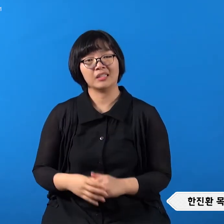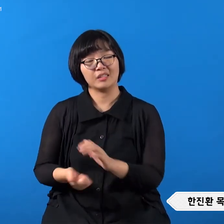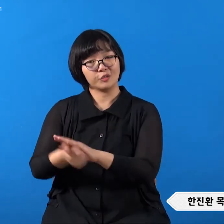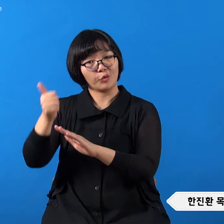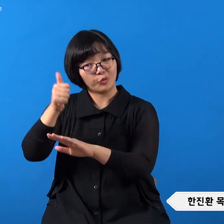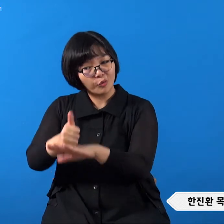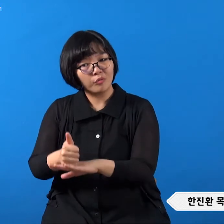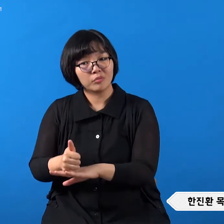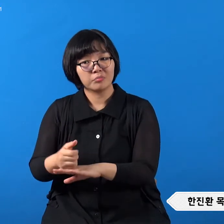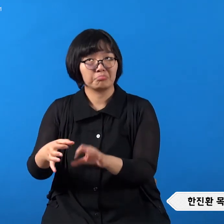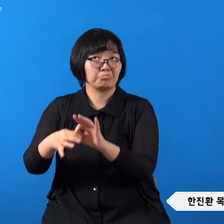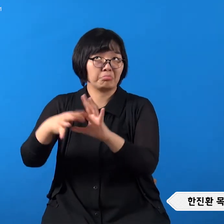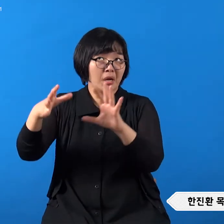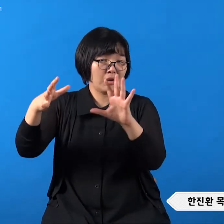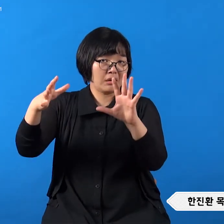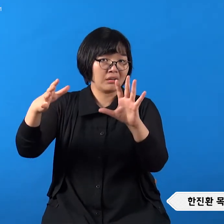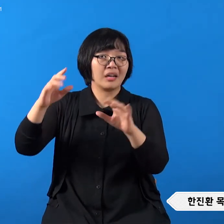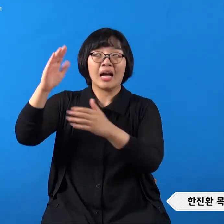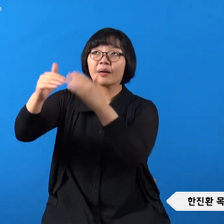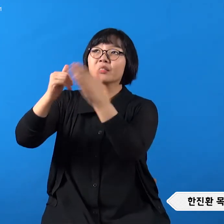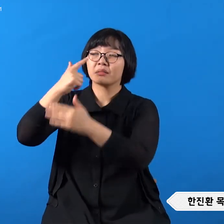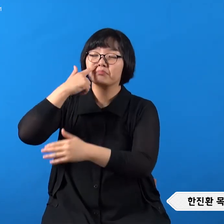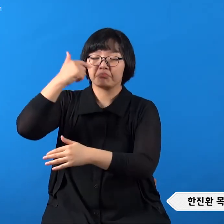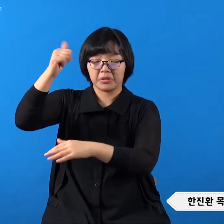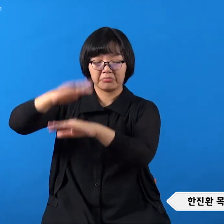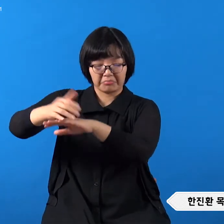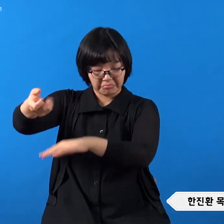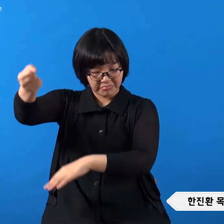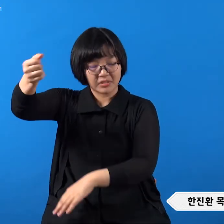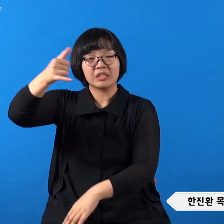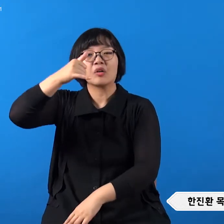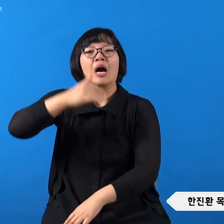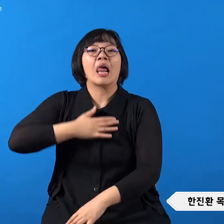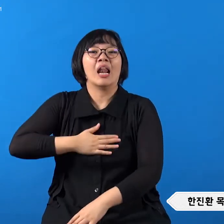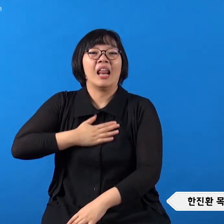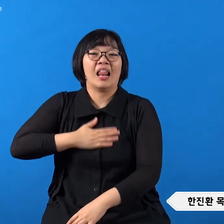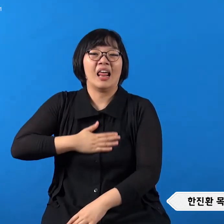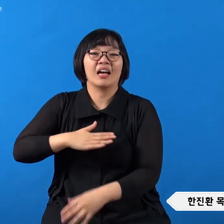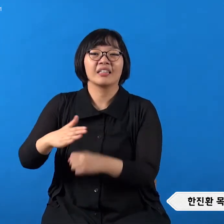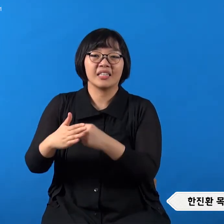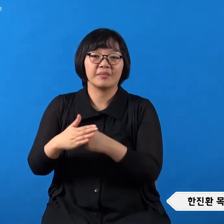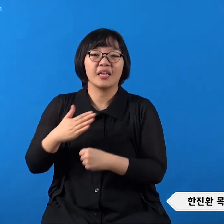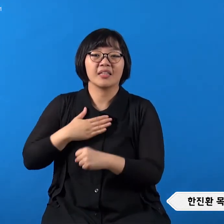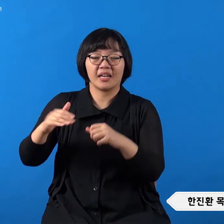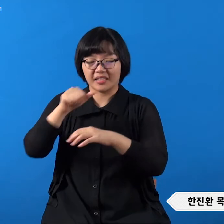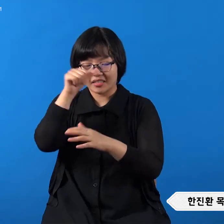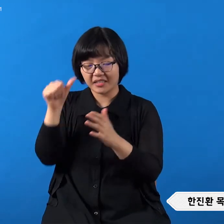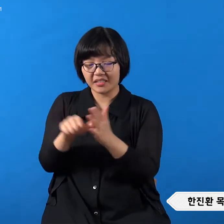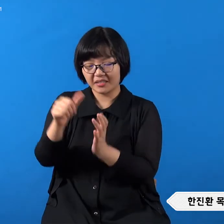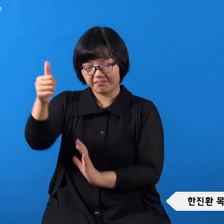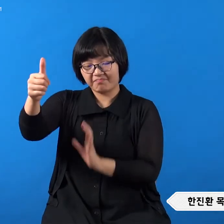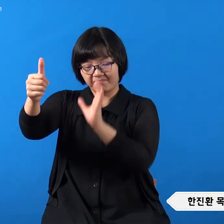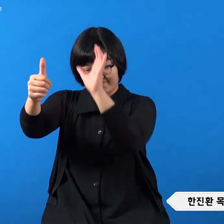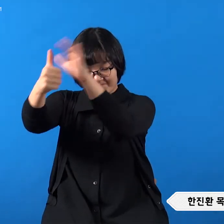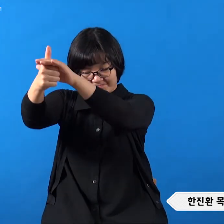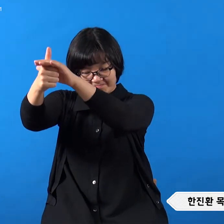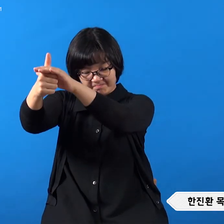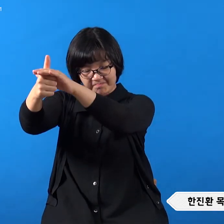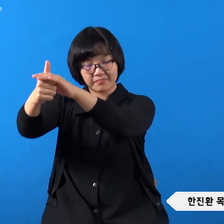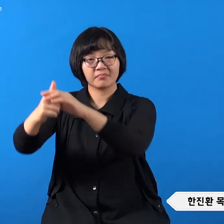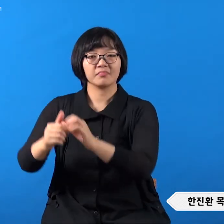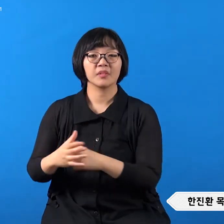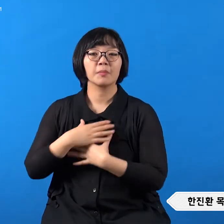성공도 아버지의 뜻에 달려있는 것을 믿고 아버지께 내 모든 것을 걸고 아버지께 다